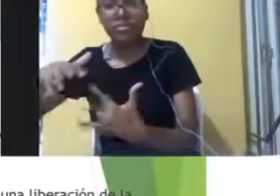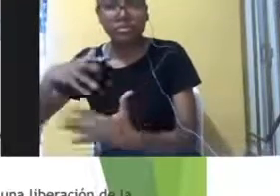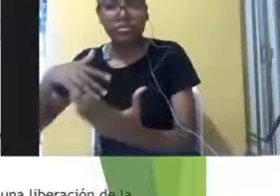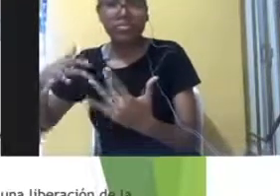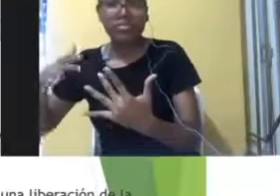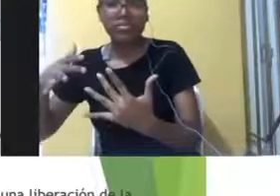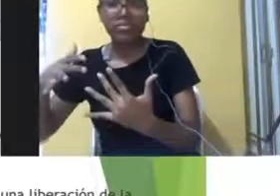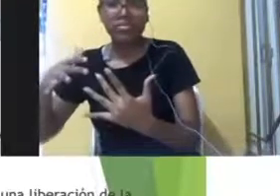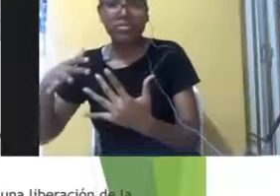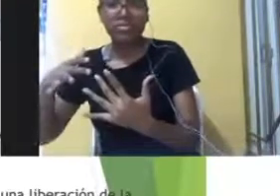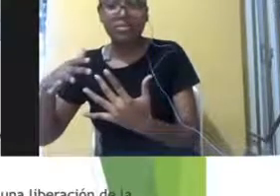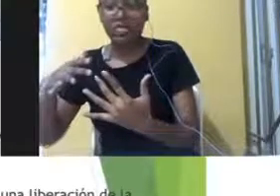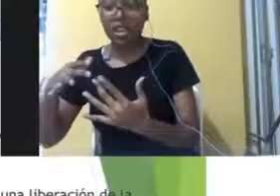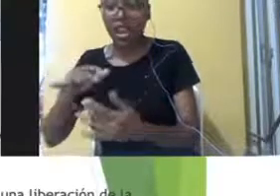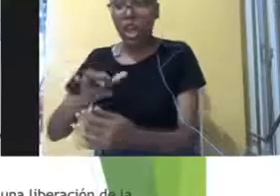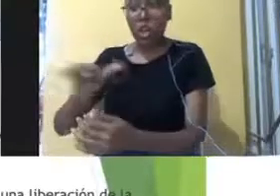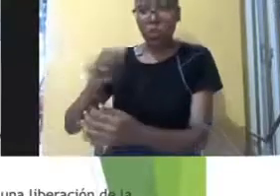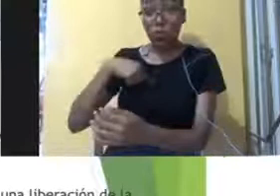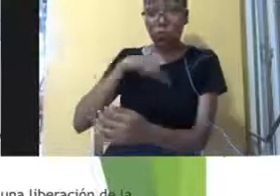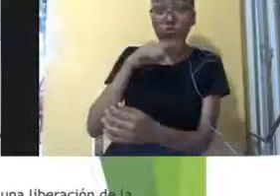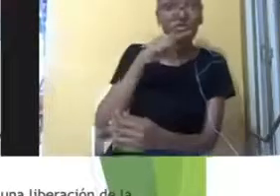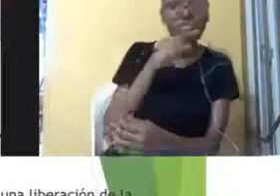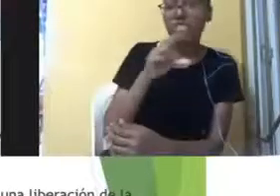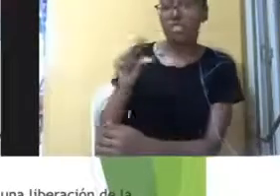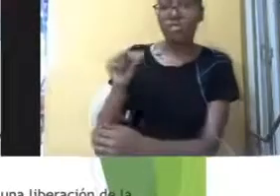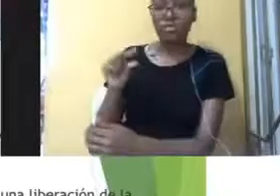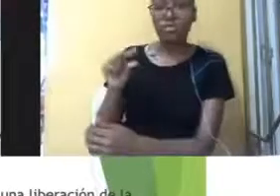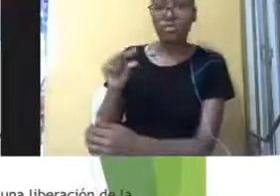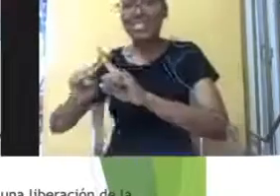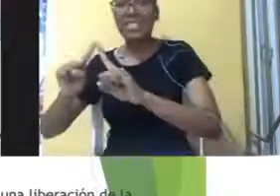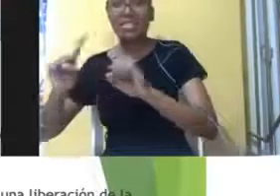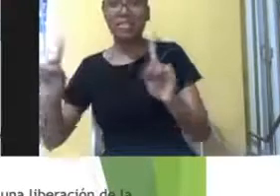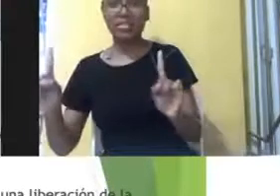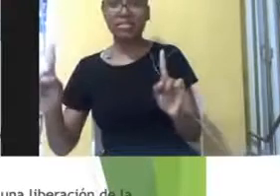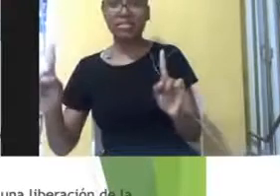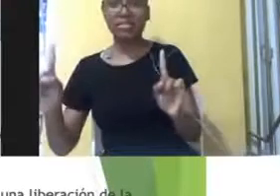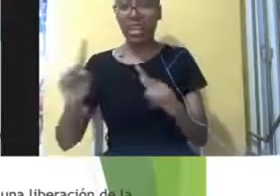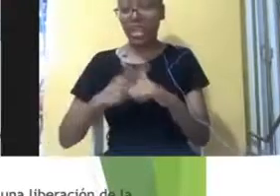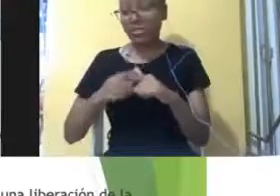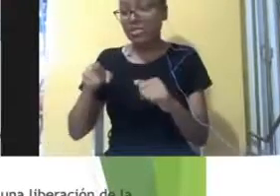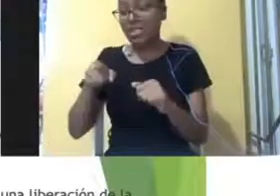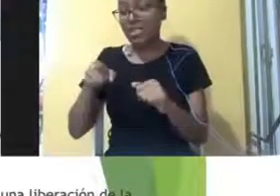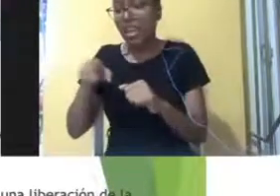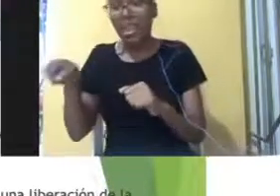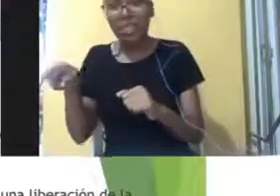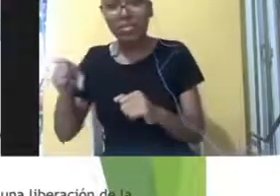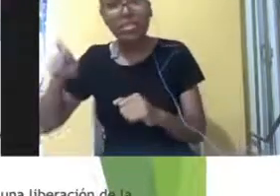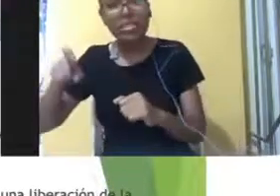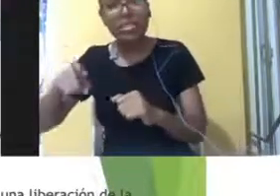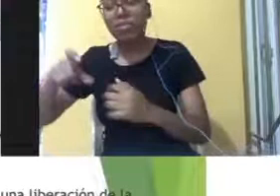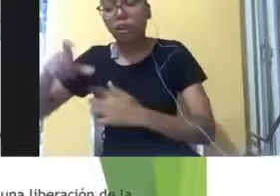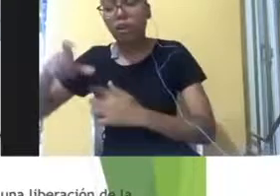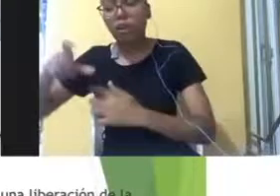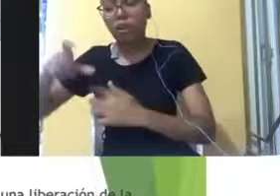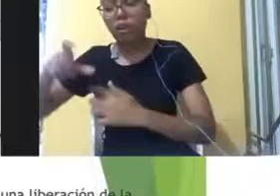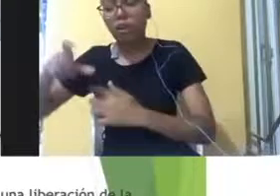diferente a la del oyente, y ellos necesitan compartir eso entre ellos mismos, entre sordos. Y